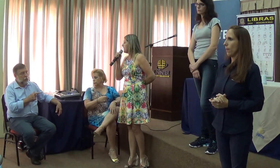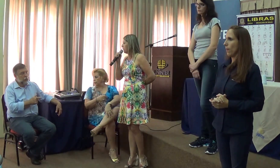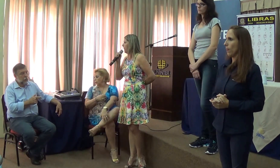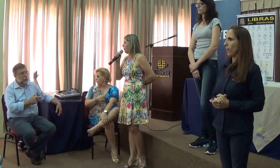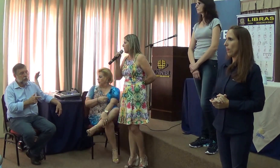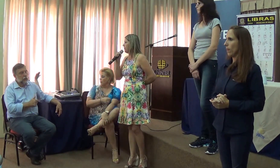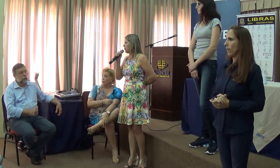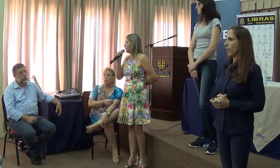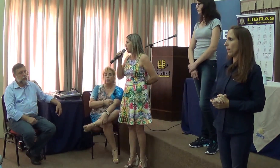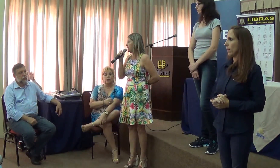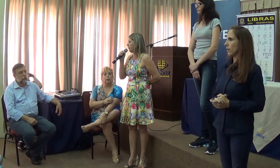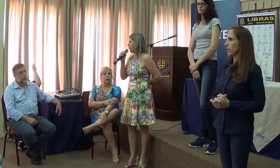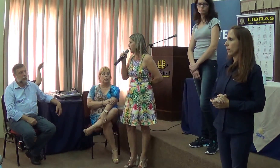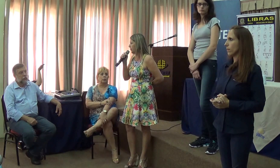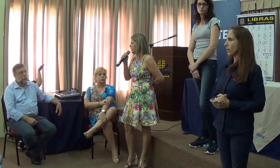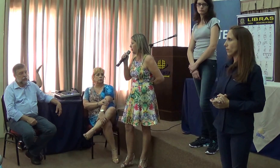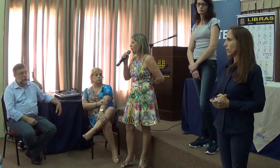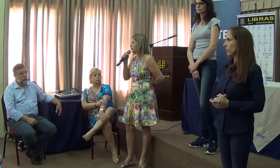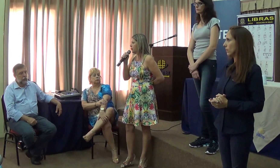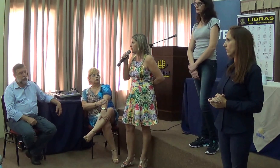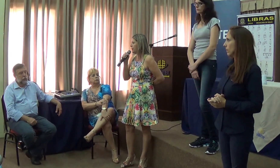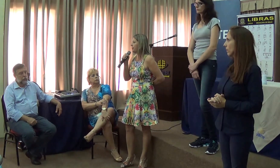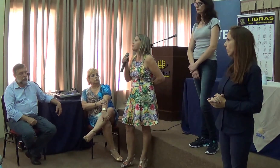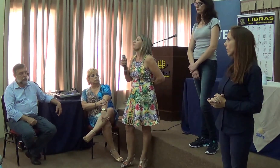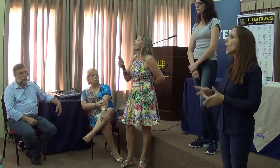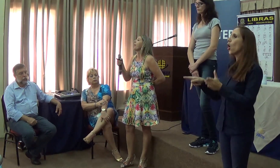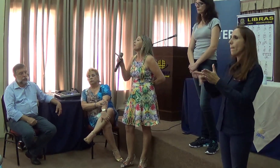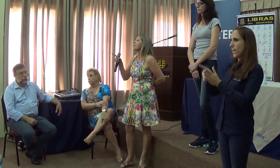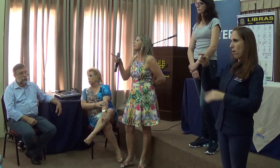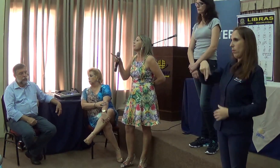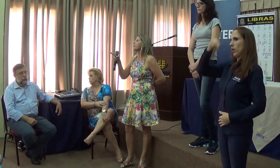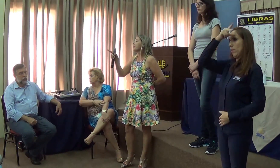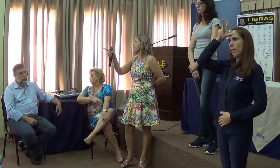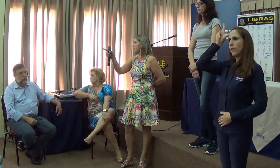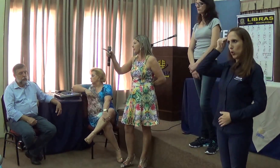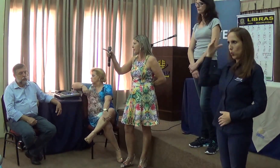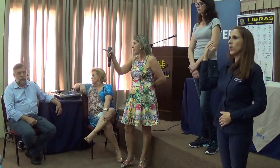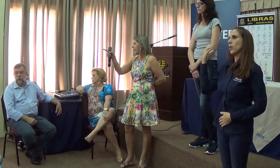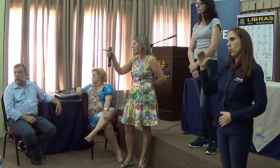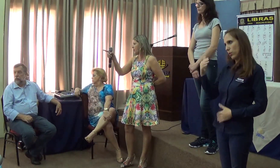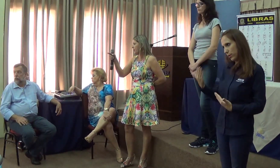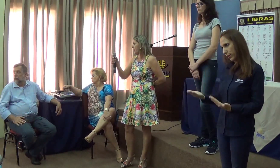serviço municipal? Municipal, serviço de município, municipal de Curitiba.